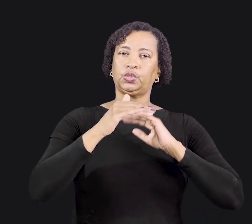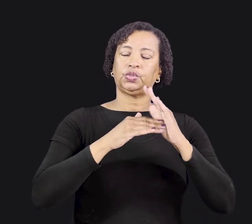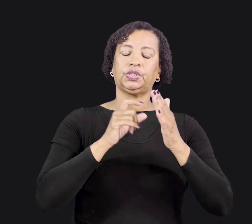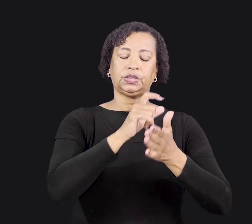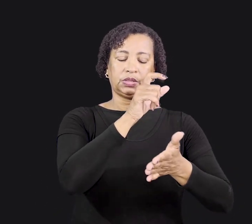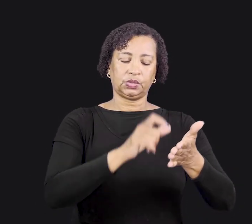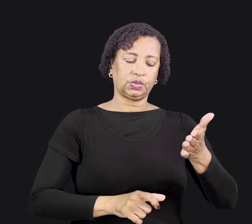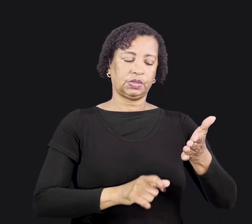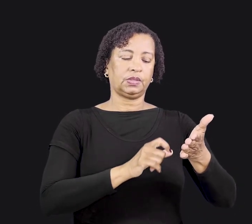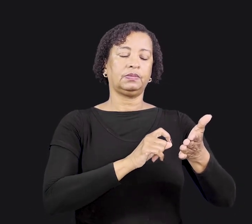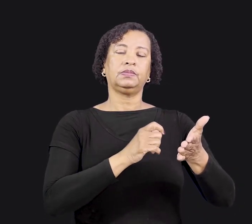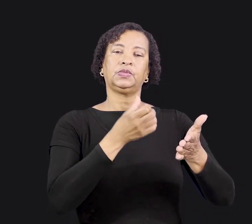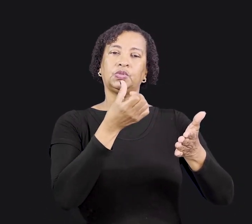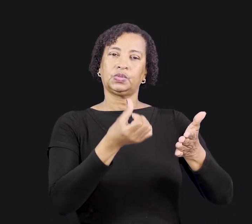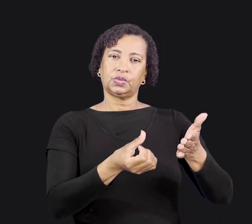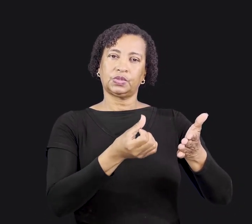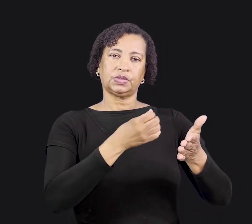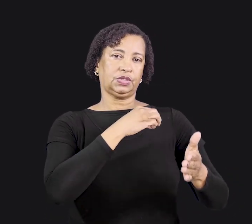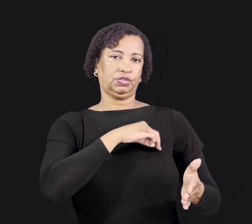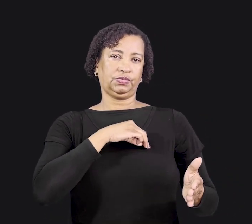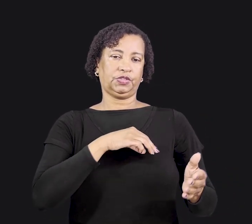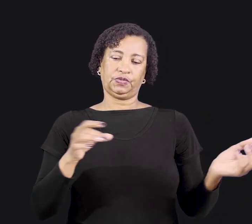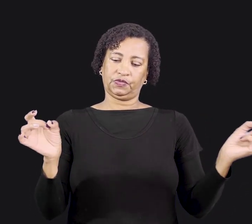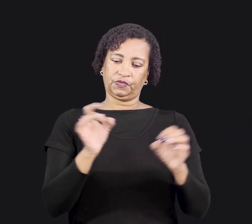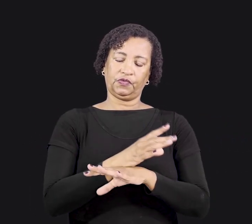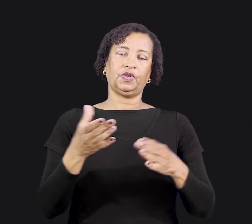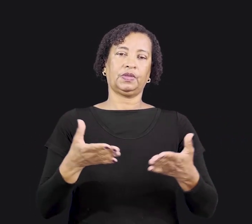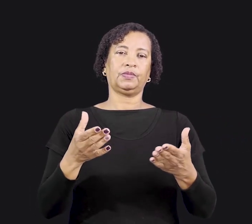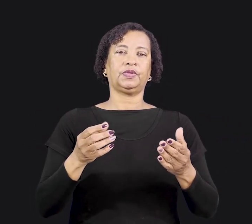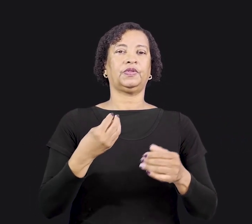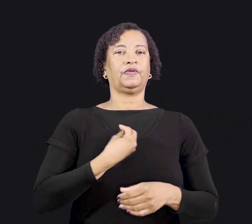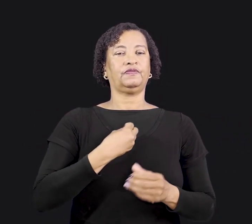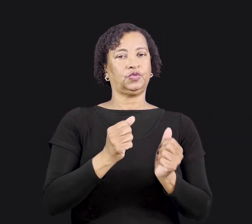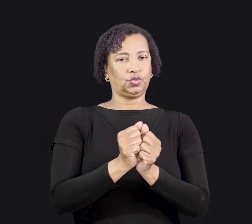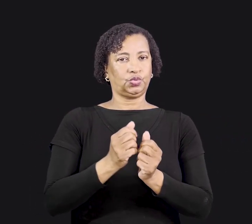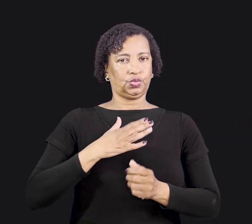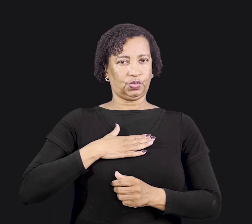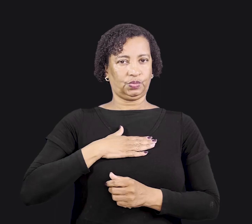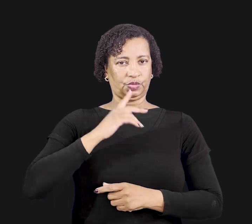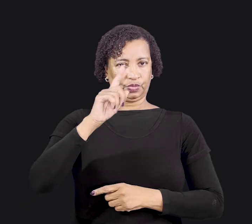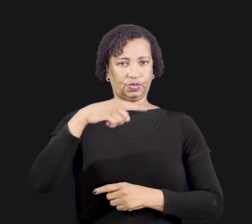capítulo 6 de Mateus. Vou terminando agora. Esteja comigo no próximo programa.